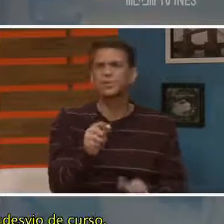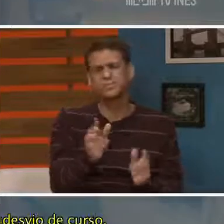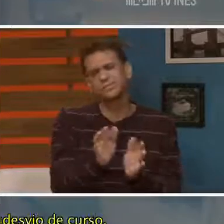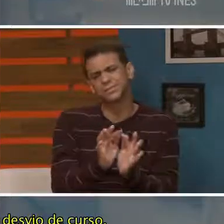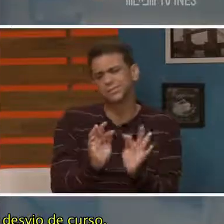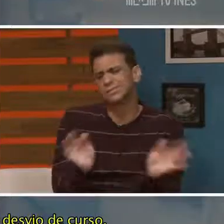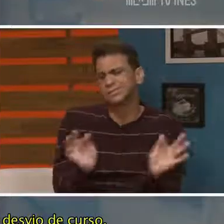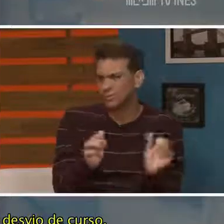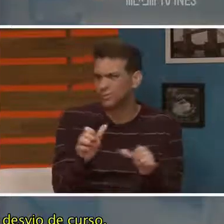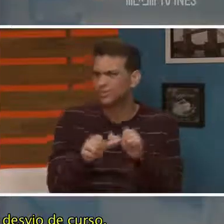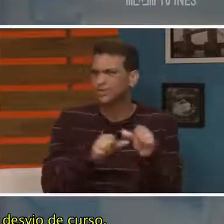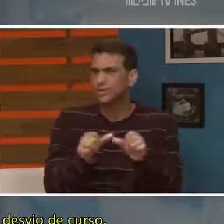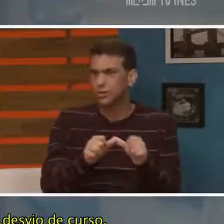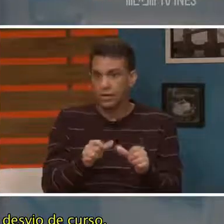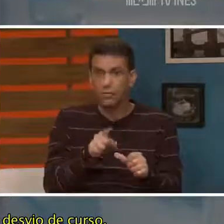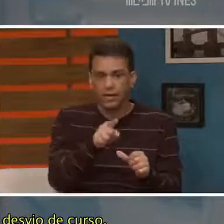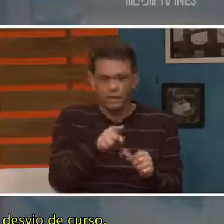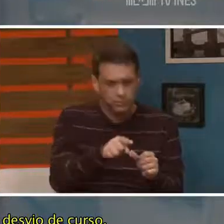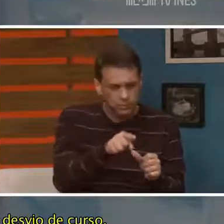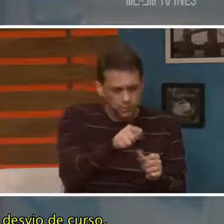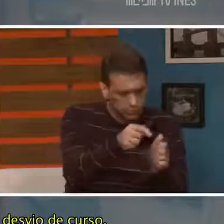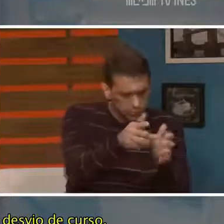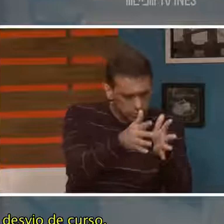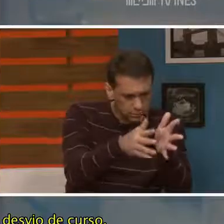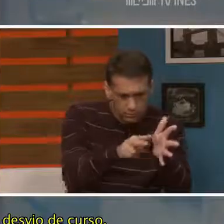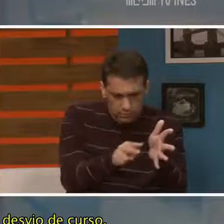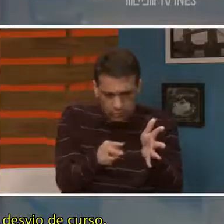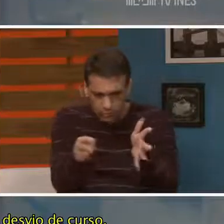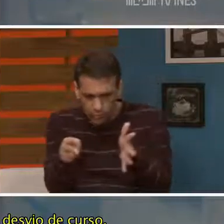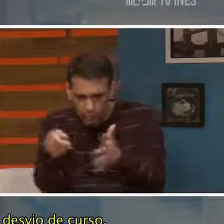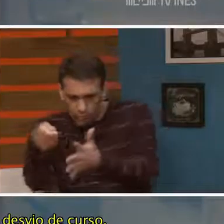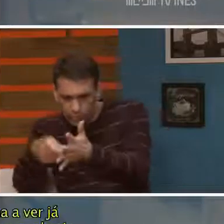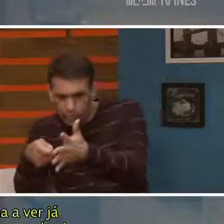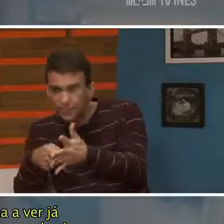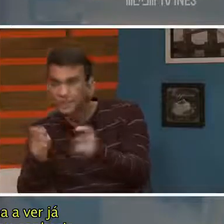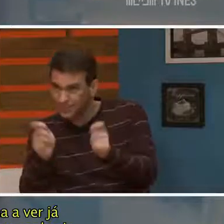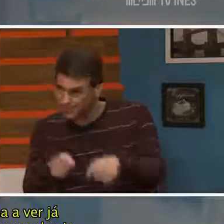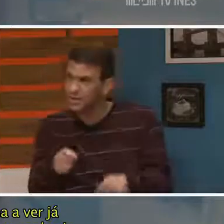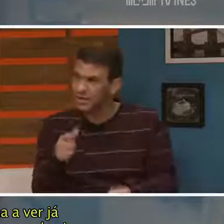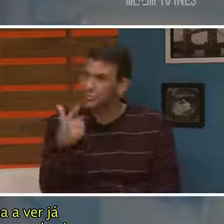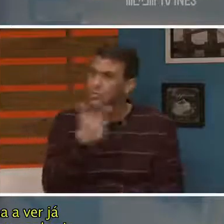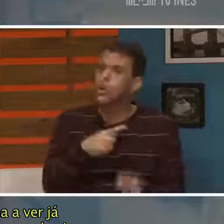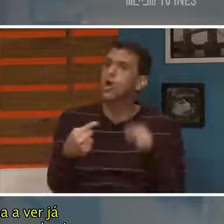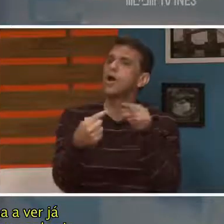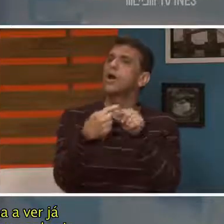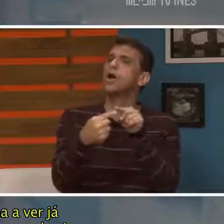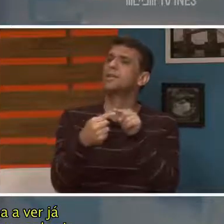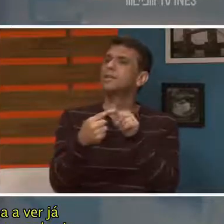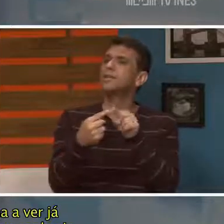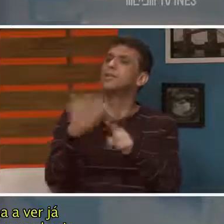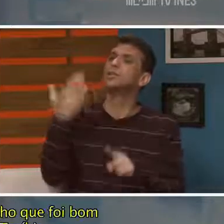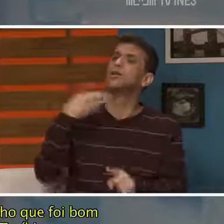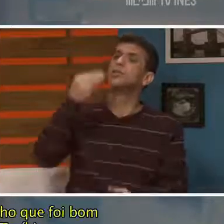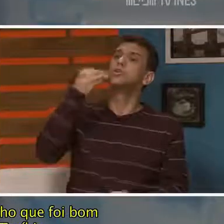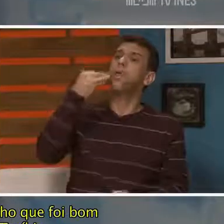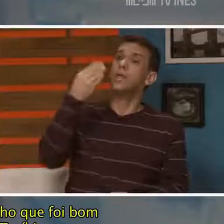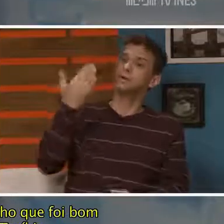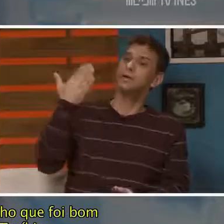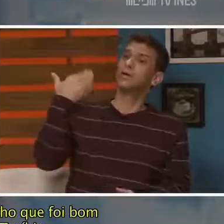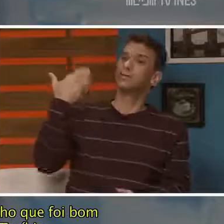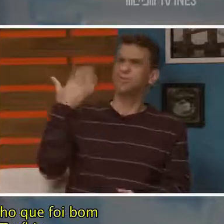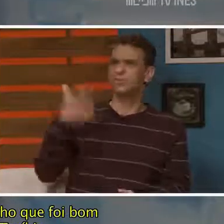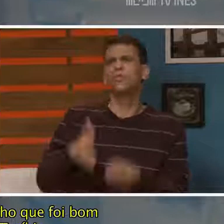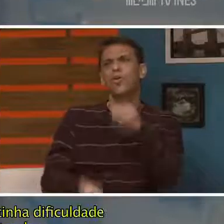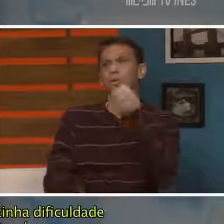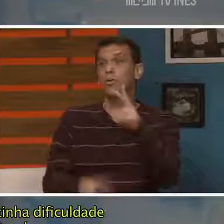pequena, foi um pequeno desvio de curso, mas tinha a ver já com o que eu conhecia. Na verdade, acho que foi